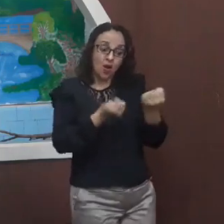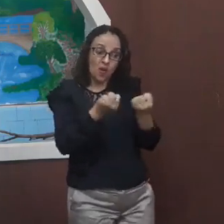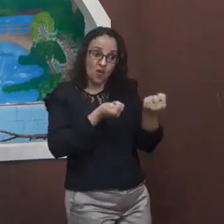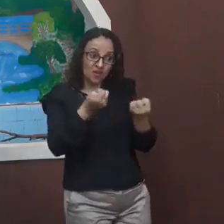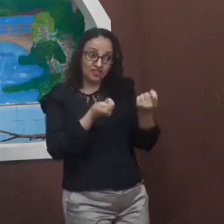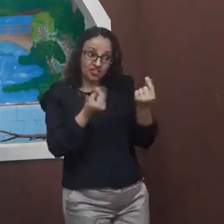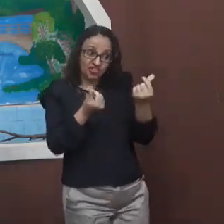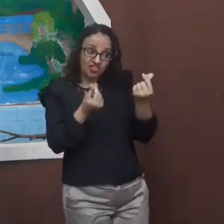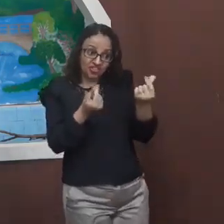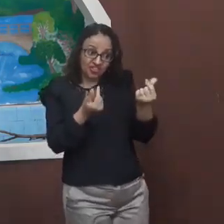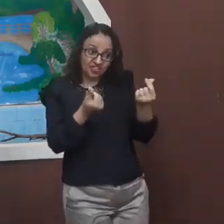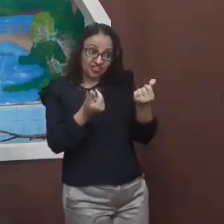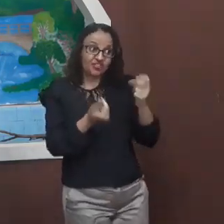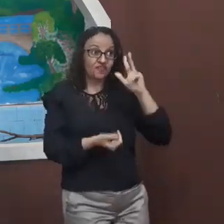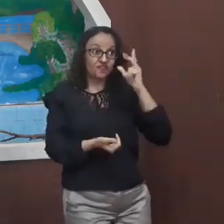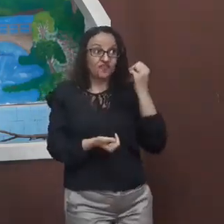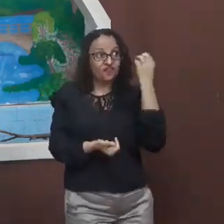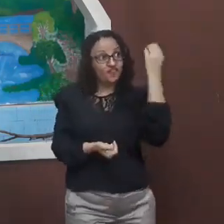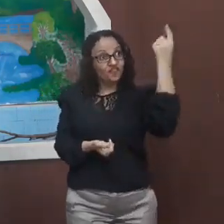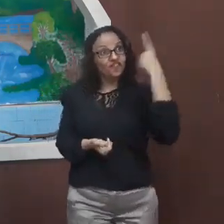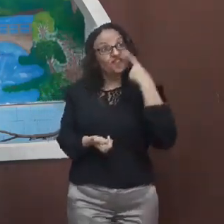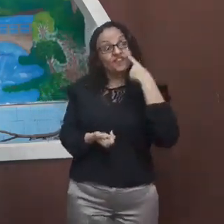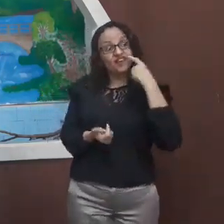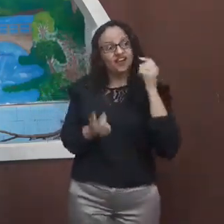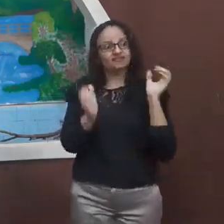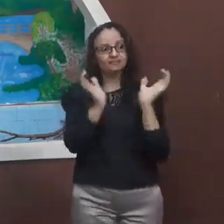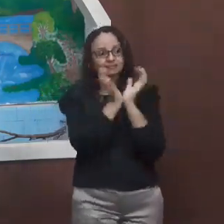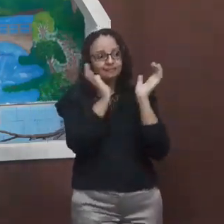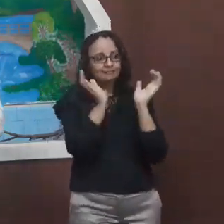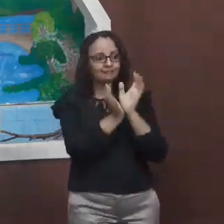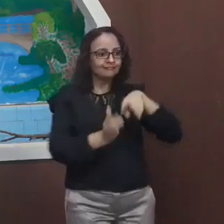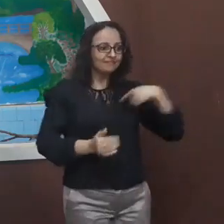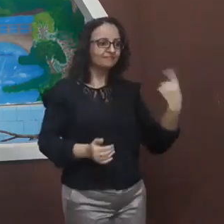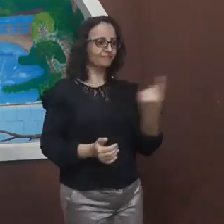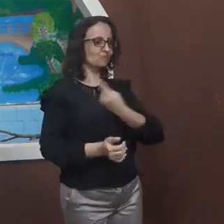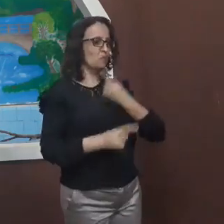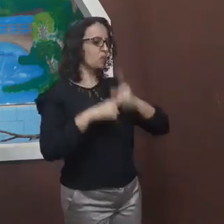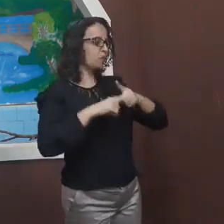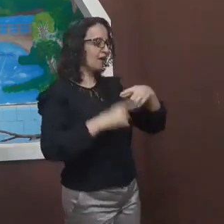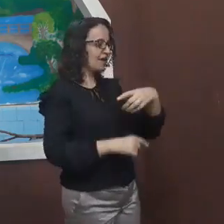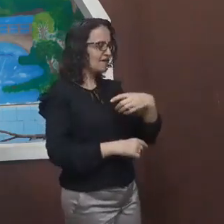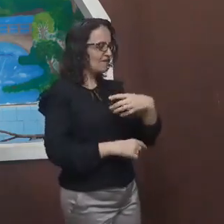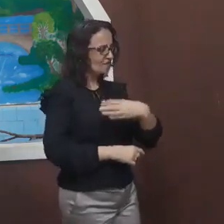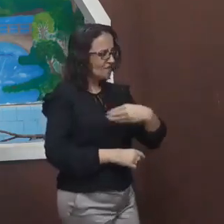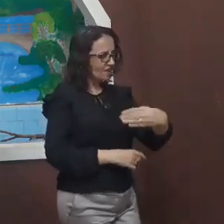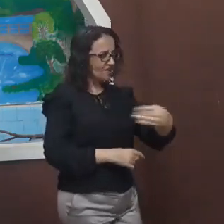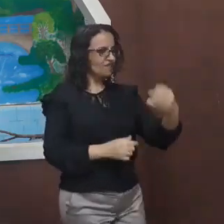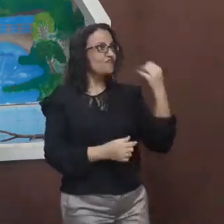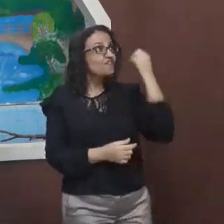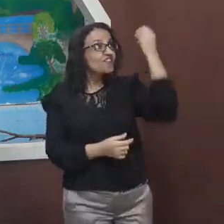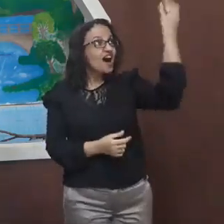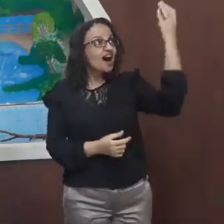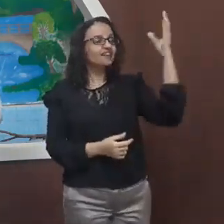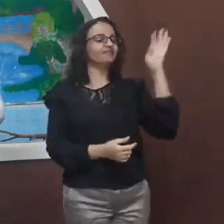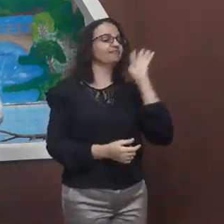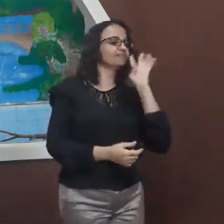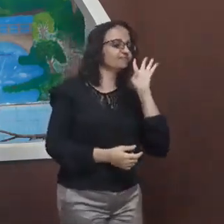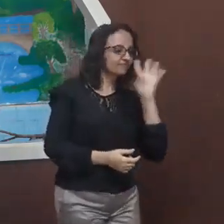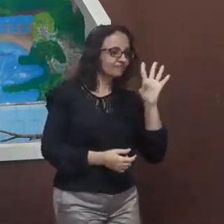nosso tempo, nós gastamos o nosso físico, que viajar é gostoso, a chegada lá, o local, mas a